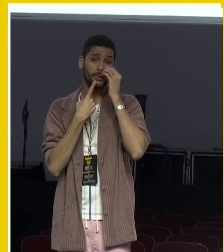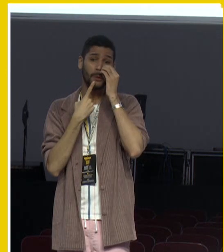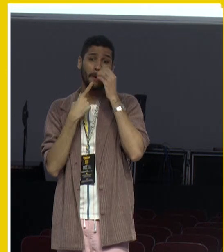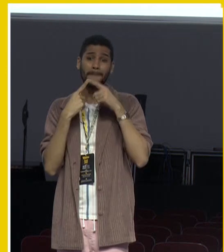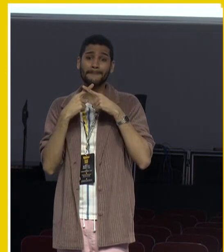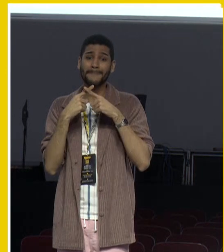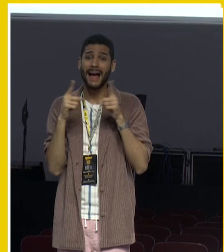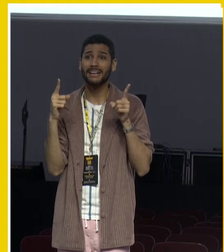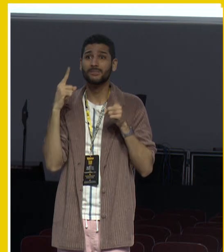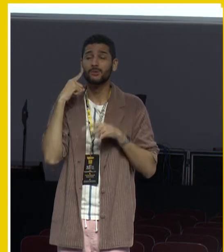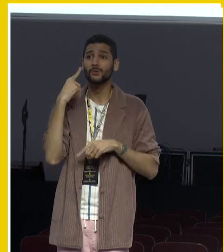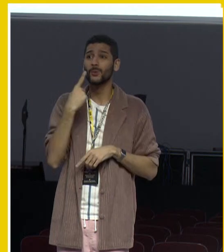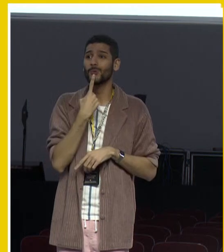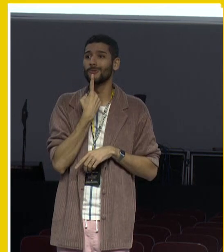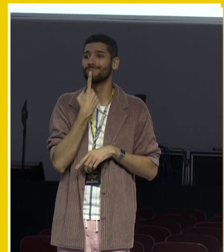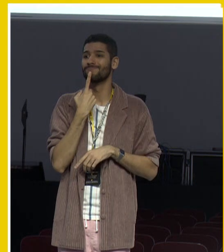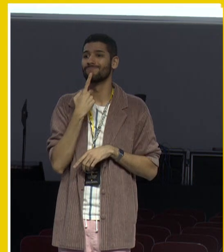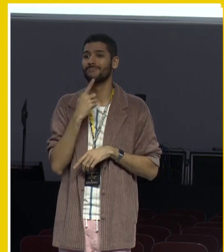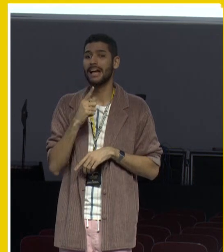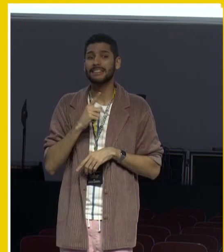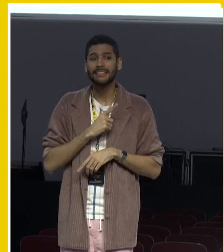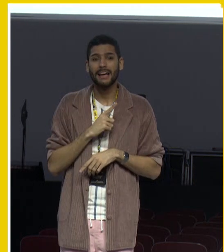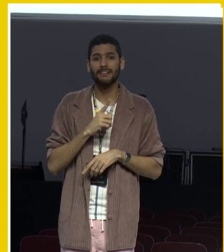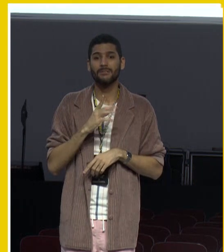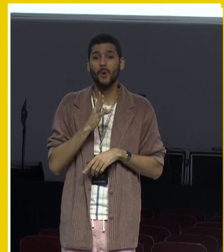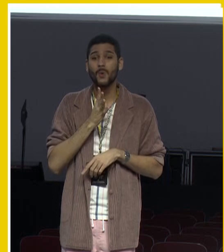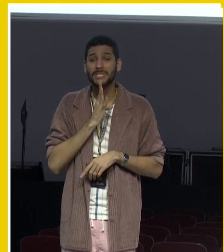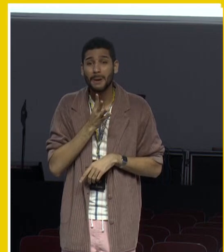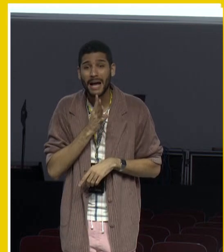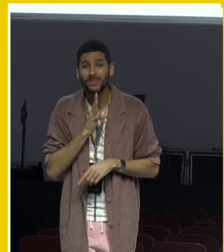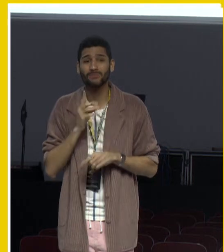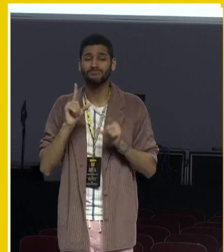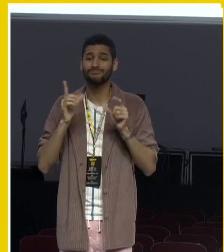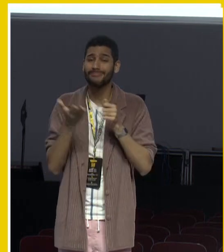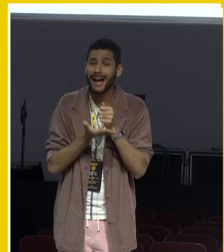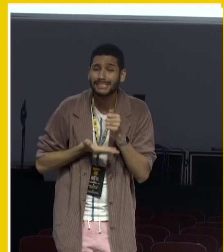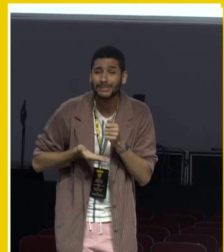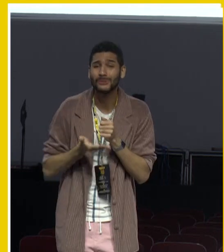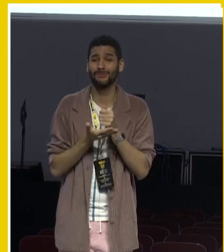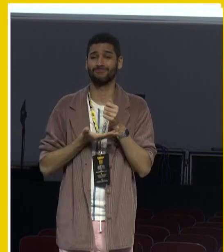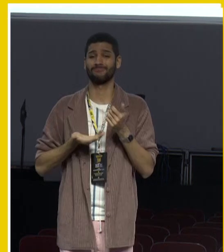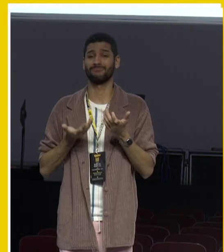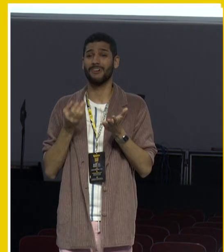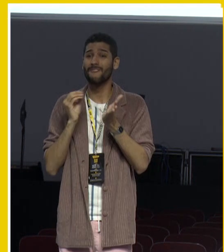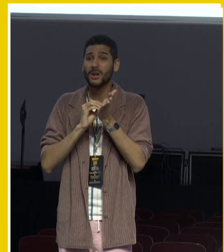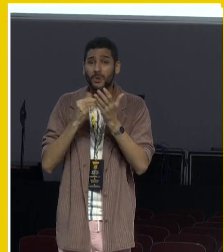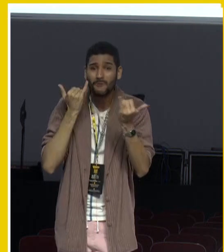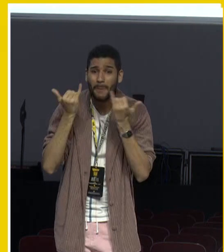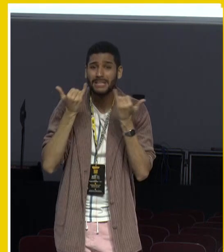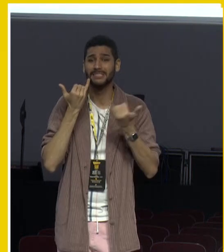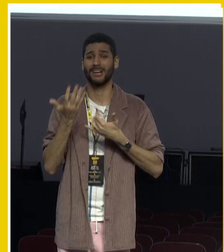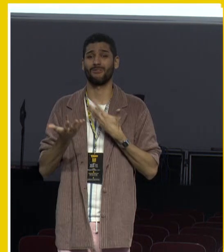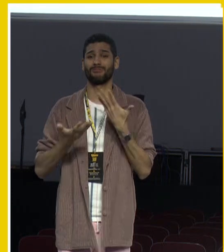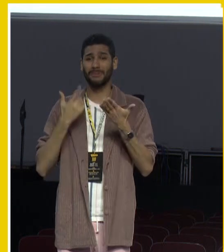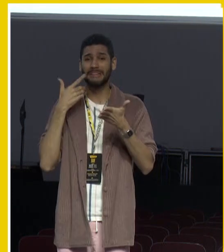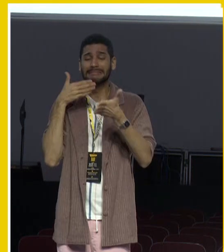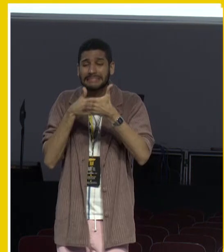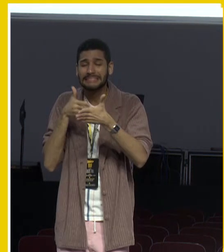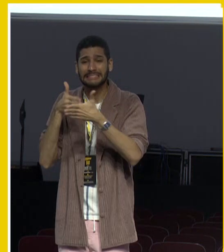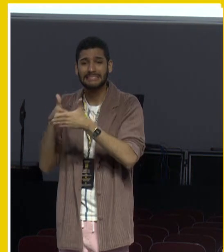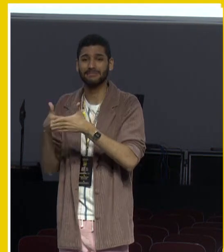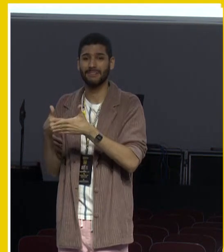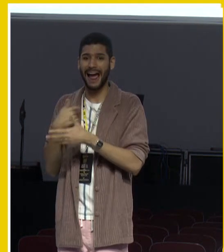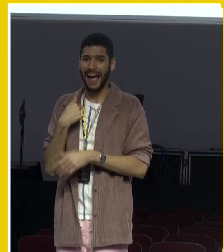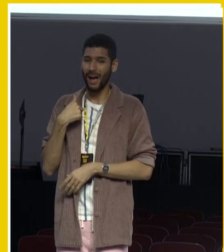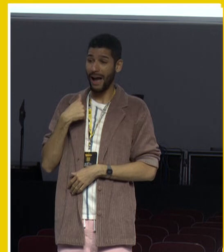é que tinha alguns surdos mais nessa cidade não tinha acesso não tinha